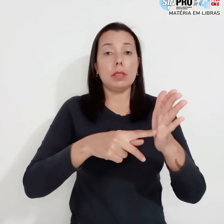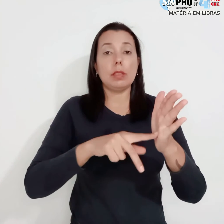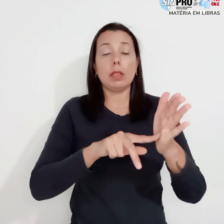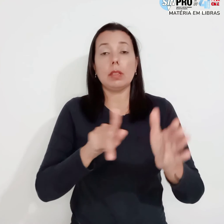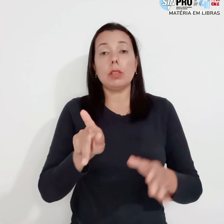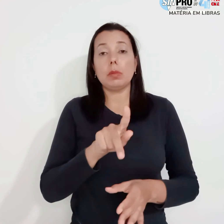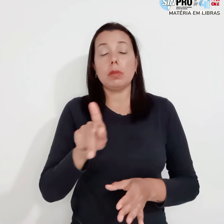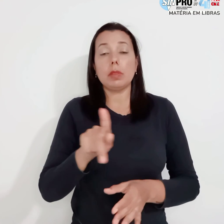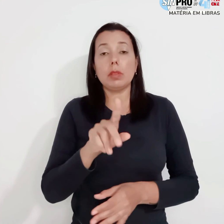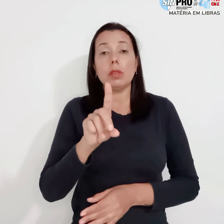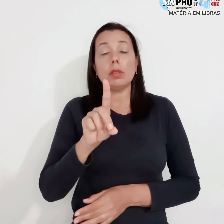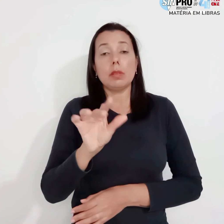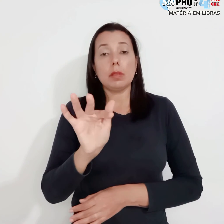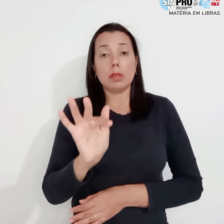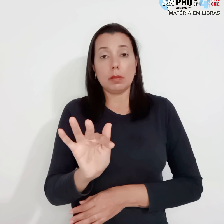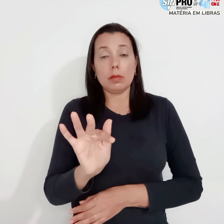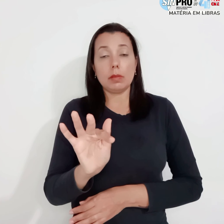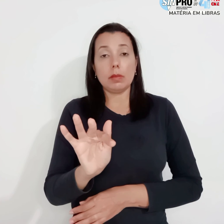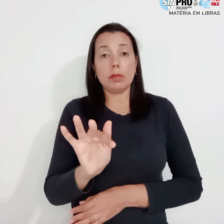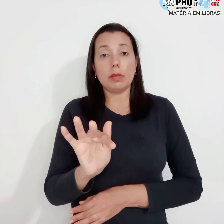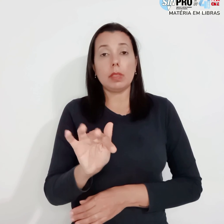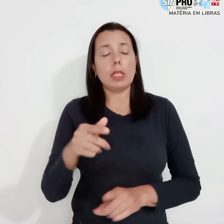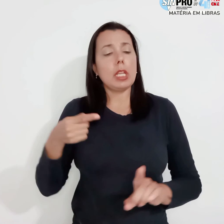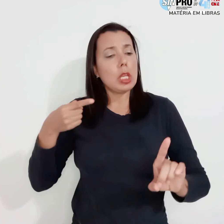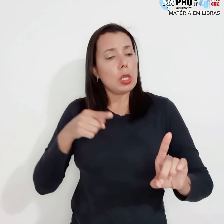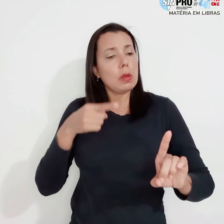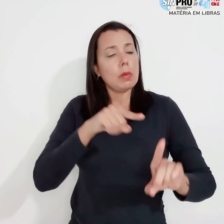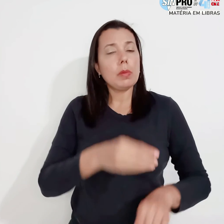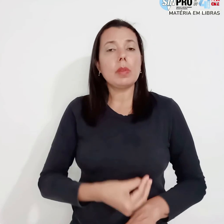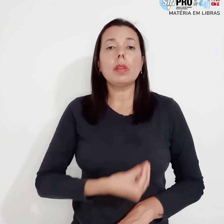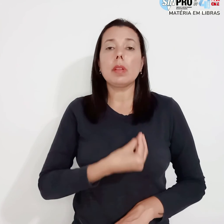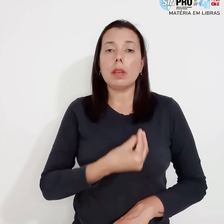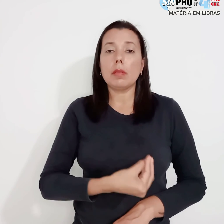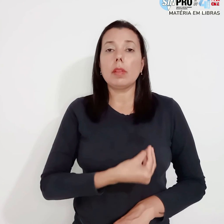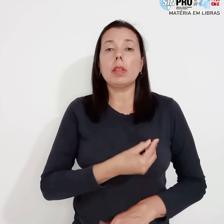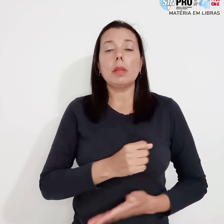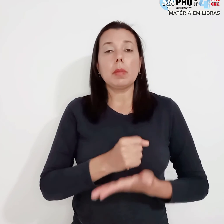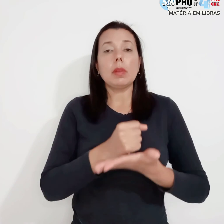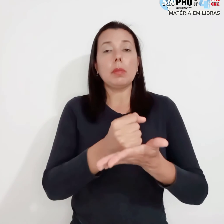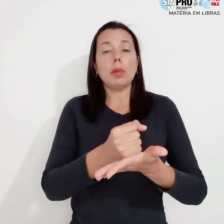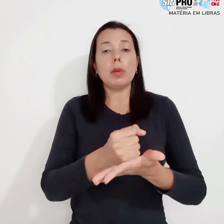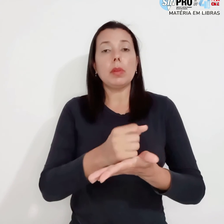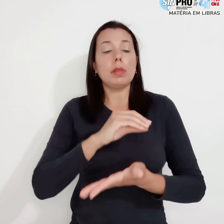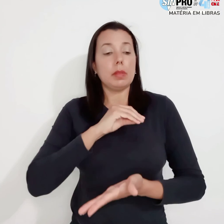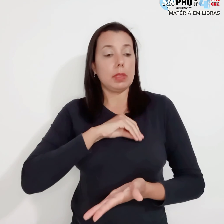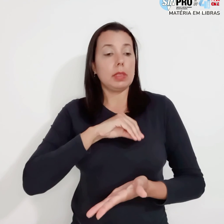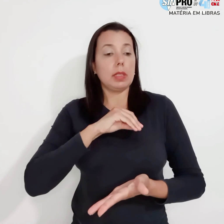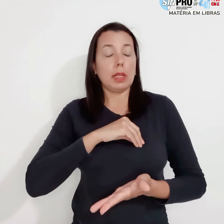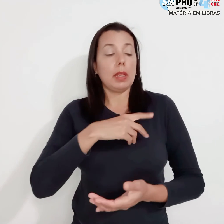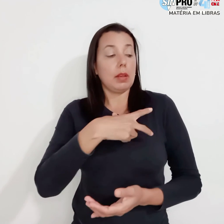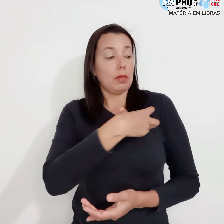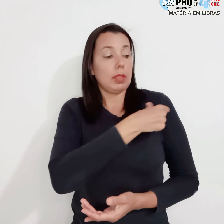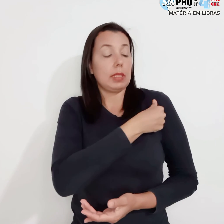Sindicato dos Professores do Distrito Federal. Em defesa da vida, por auxílio emergencial.